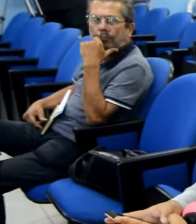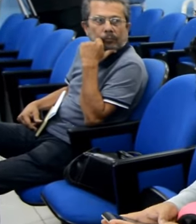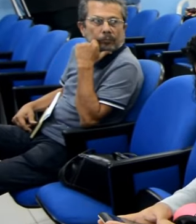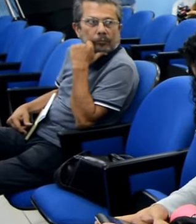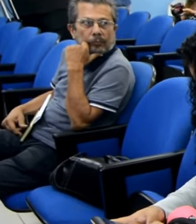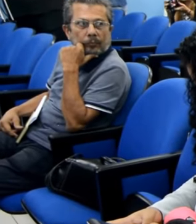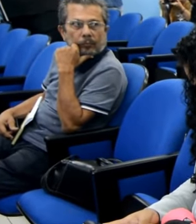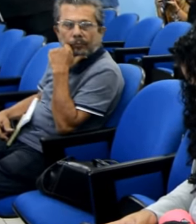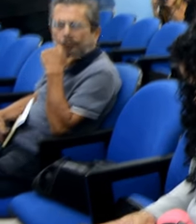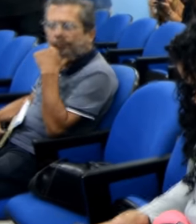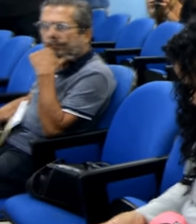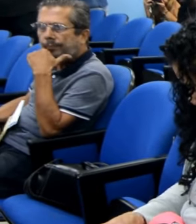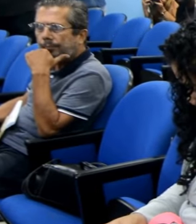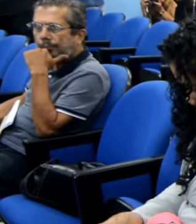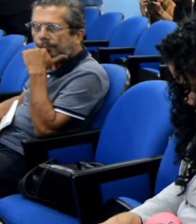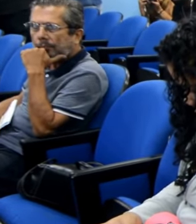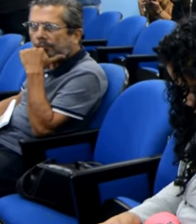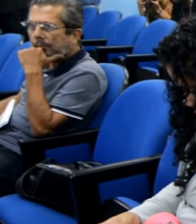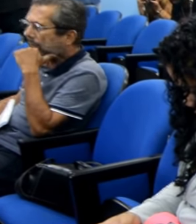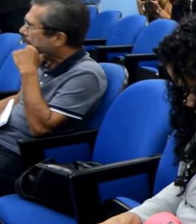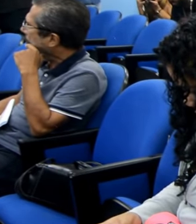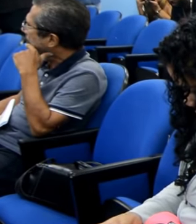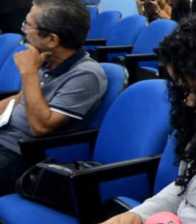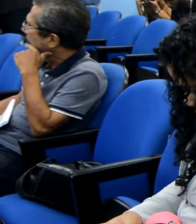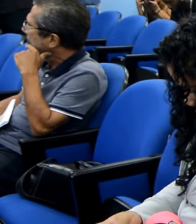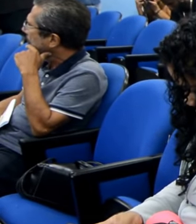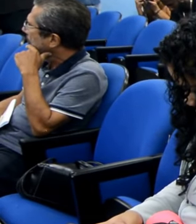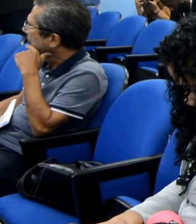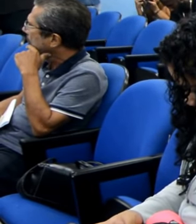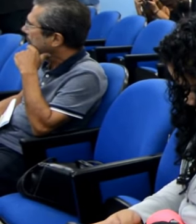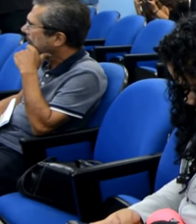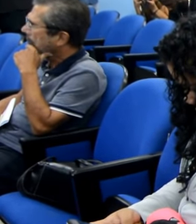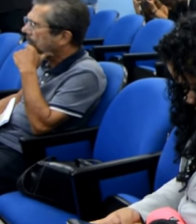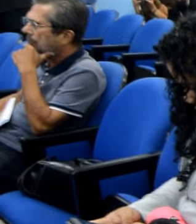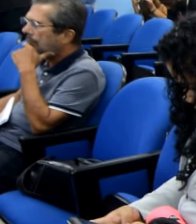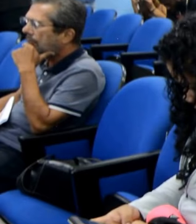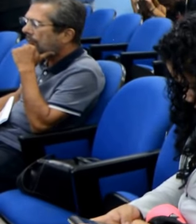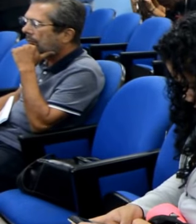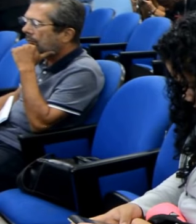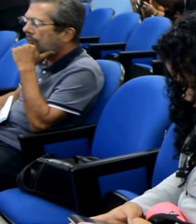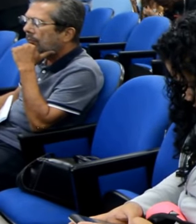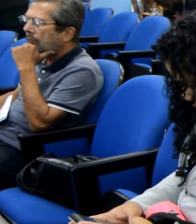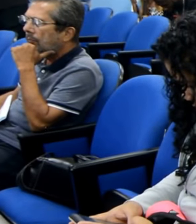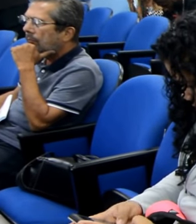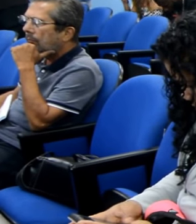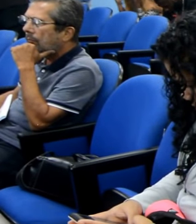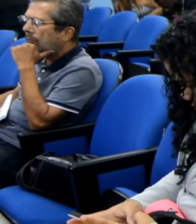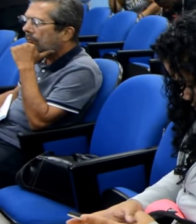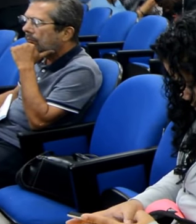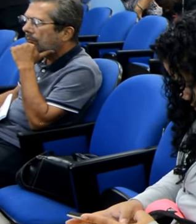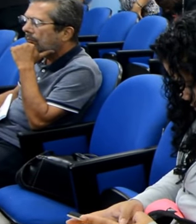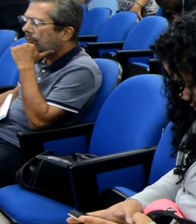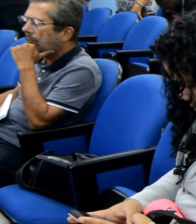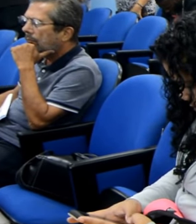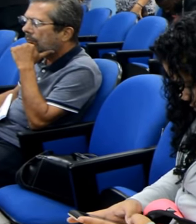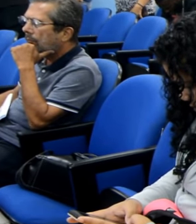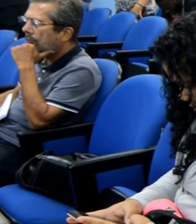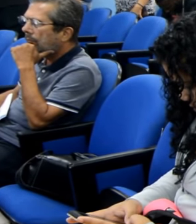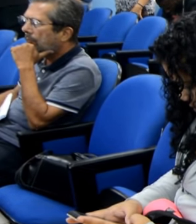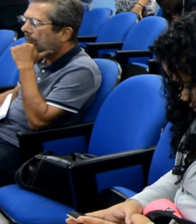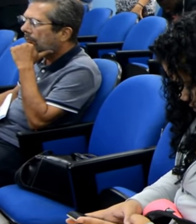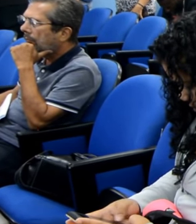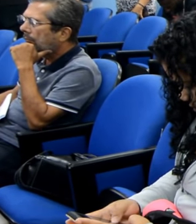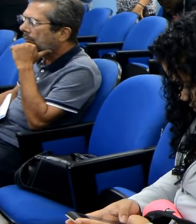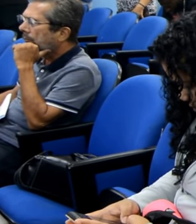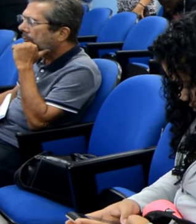Boa tarde, nossos presentes. Também sou residente do segundo distrito. Tenho acompanhado os